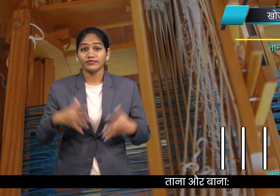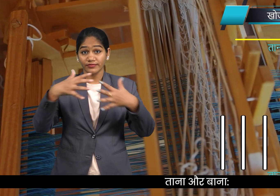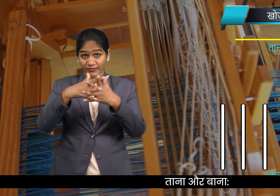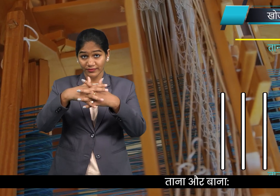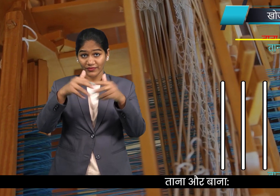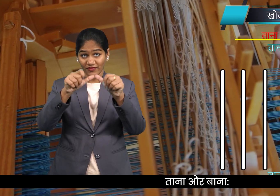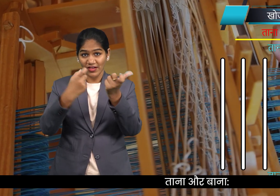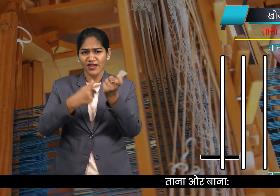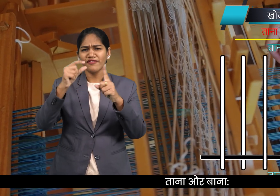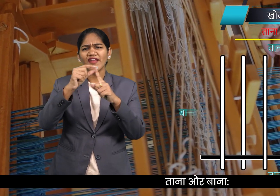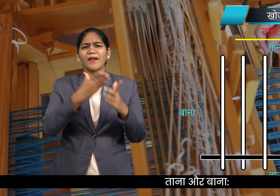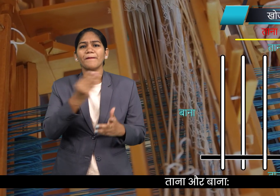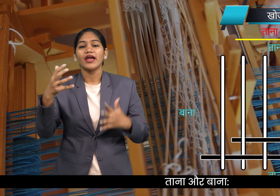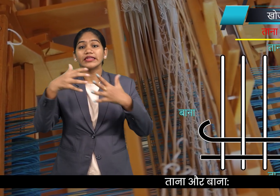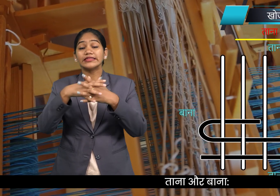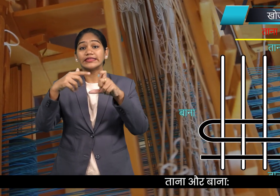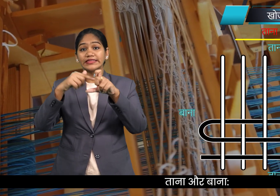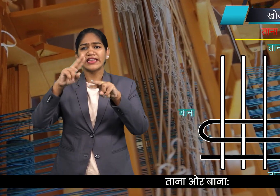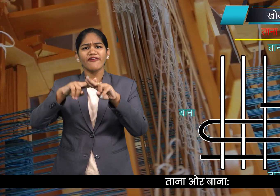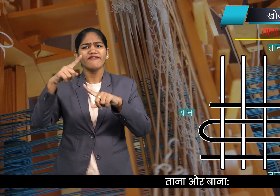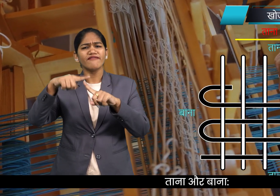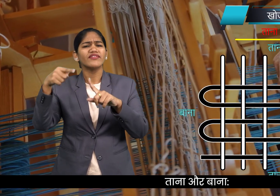ताना और बाना,